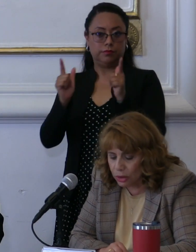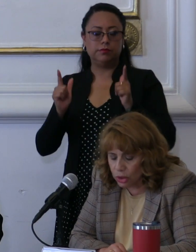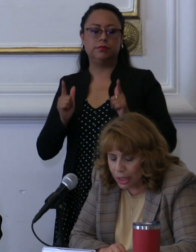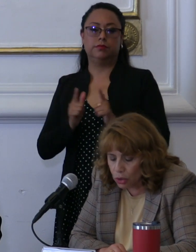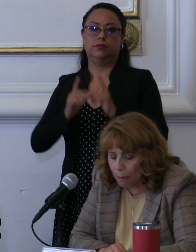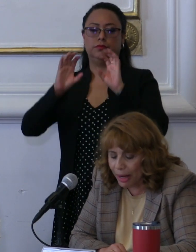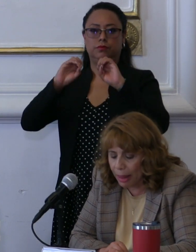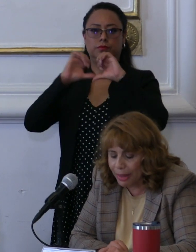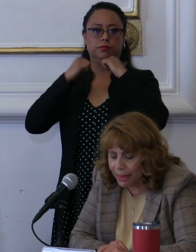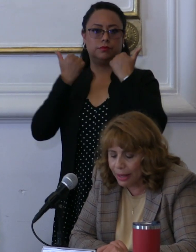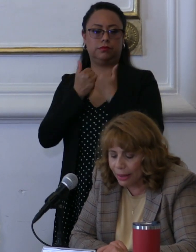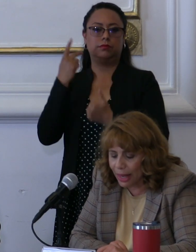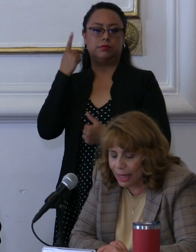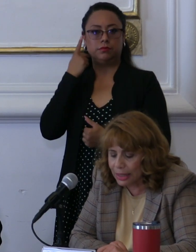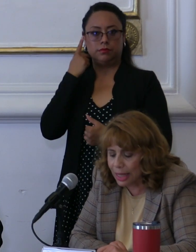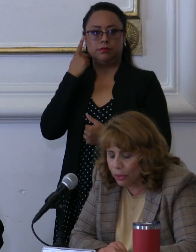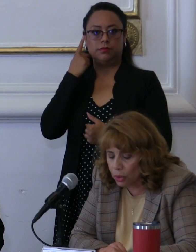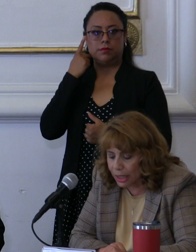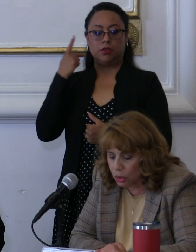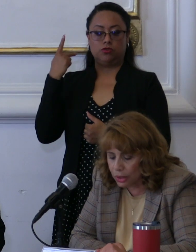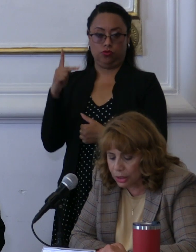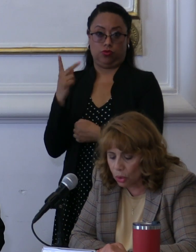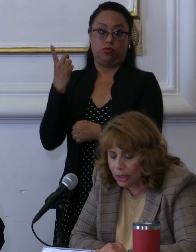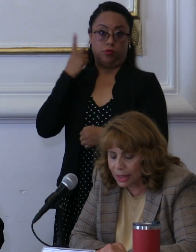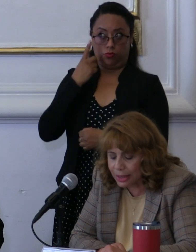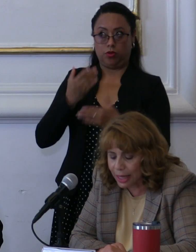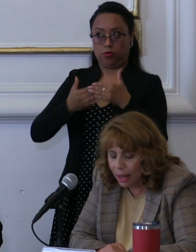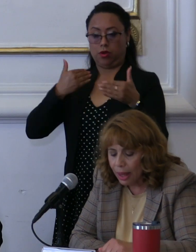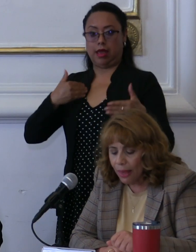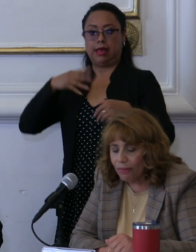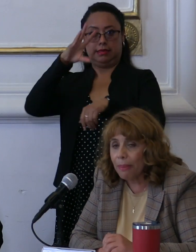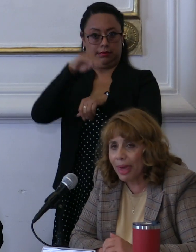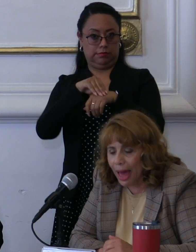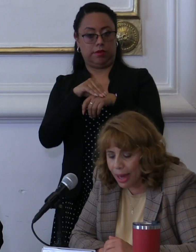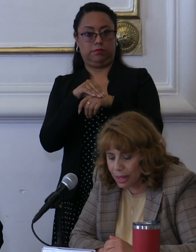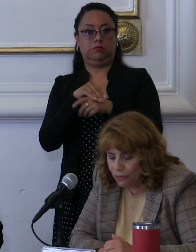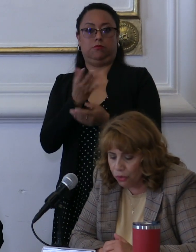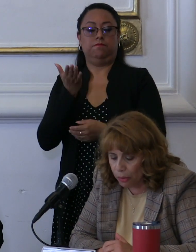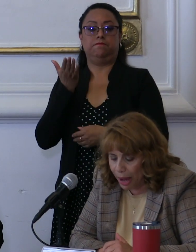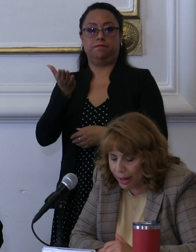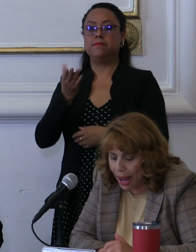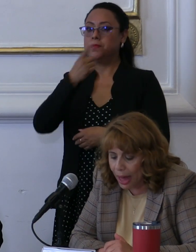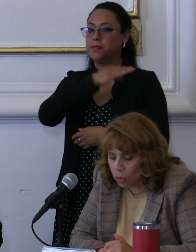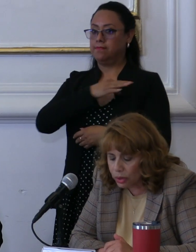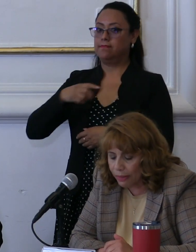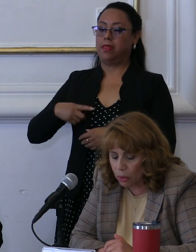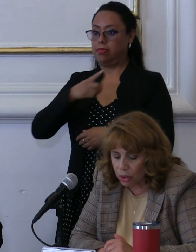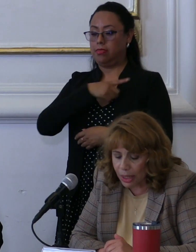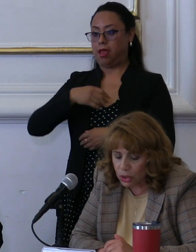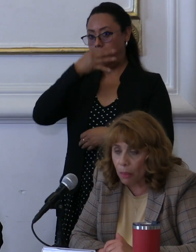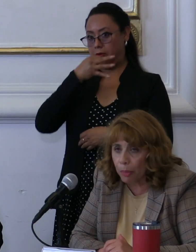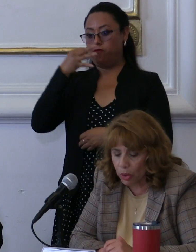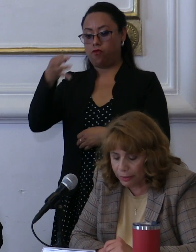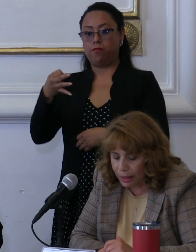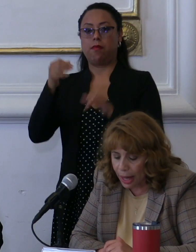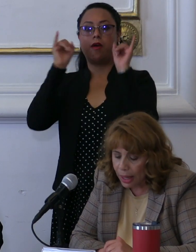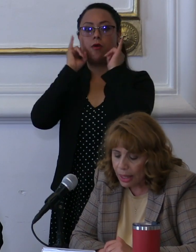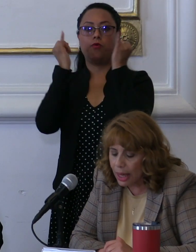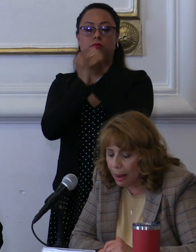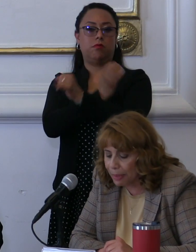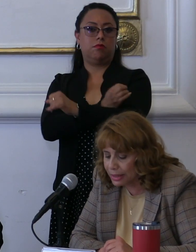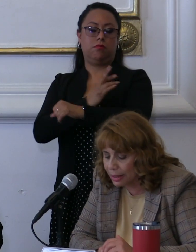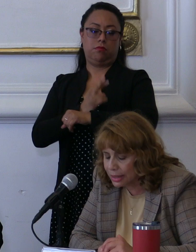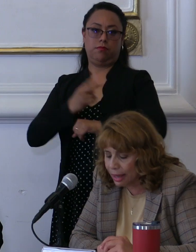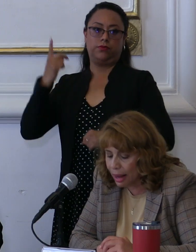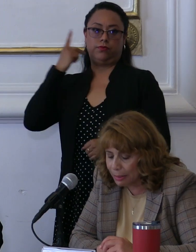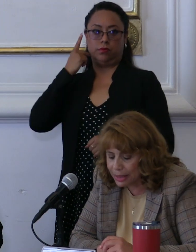o asociación parlamentaria del legislador que solicitó licencia deberá informar a la Junta de Coordinación Política y